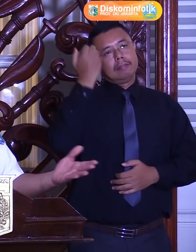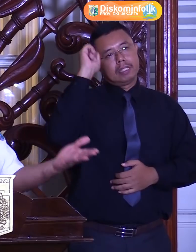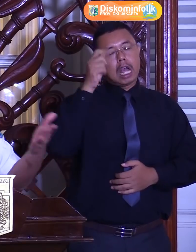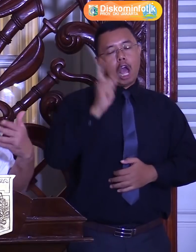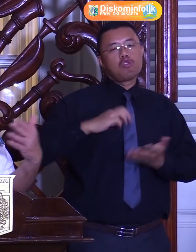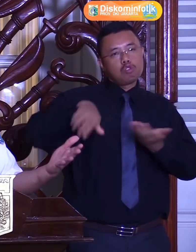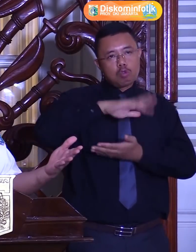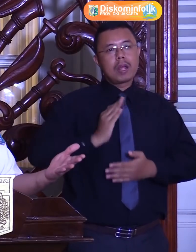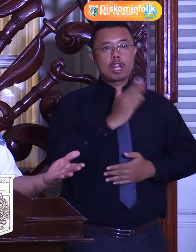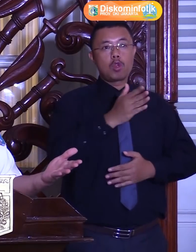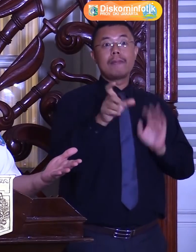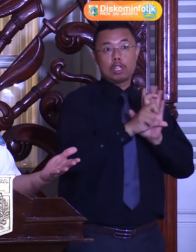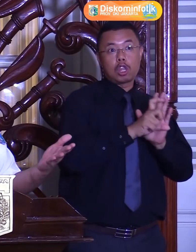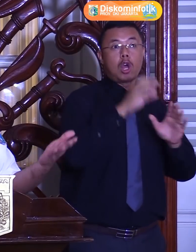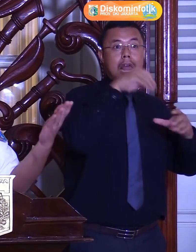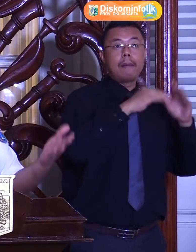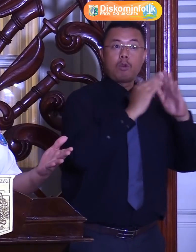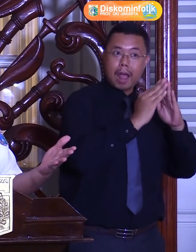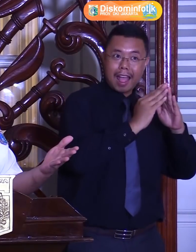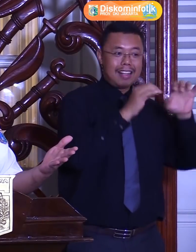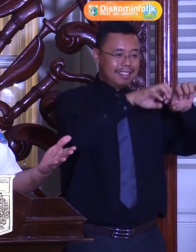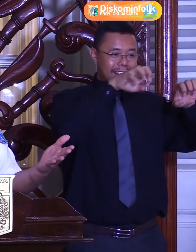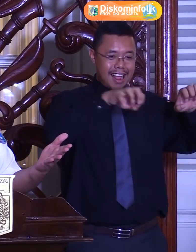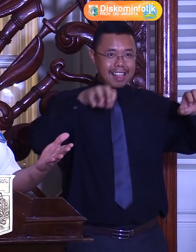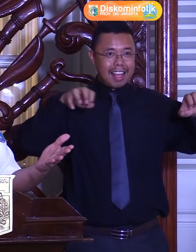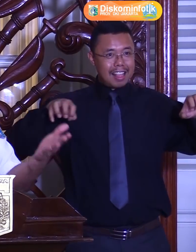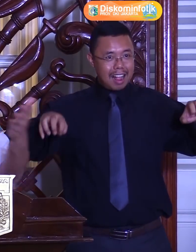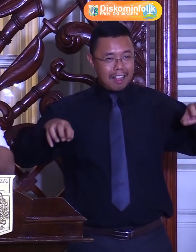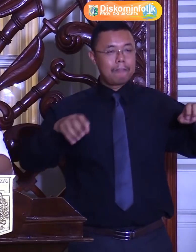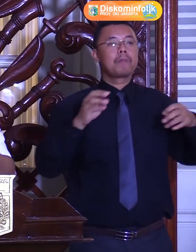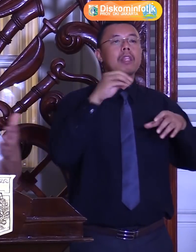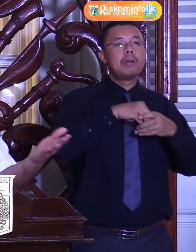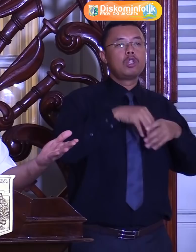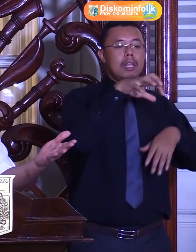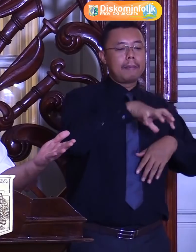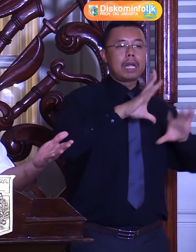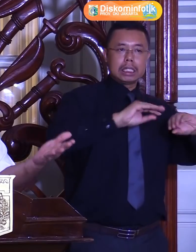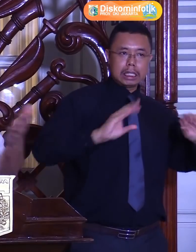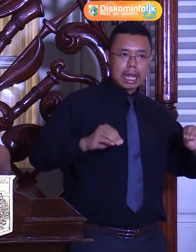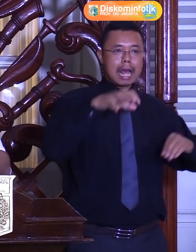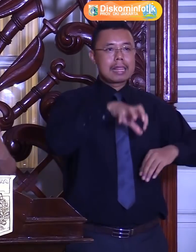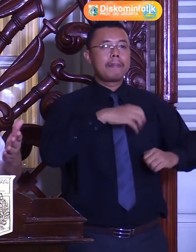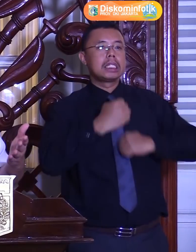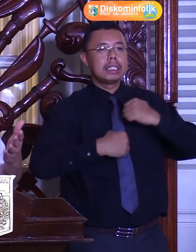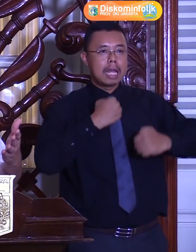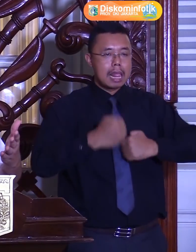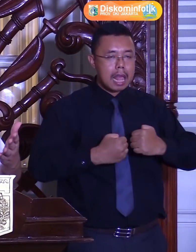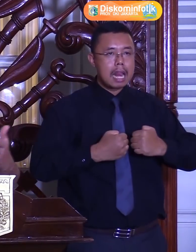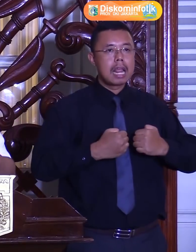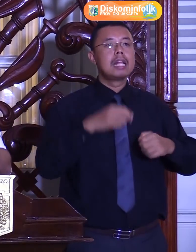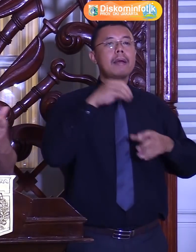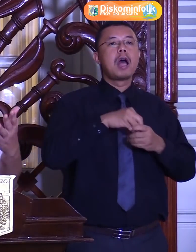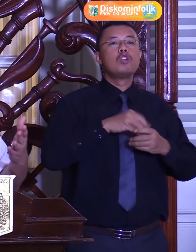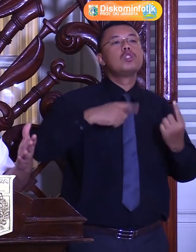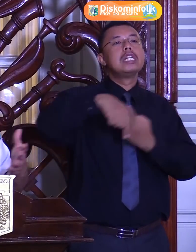Di lingkungan rumah, di antara rumah dengan tempat kerja, dengan tempat kegiatan, dan juga